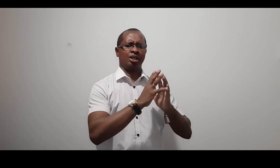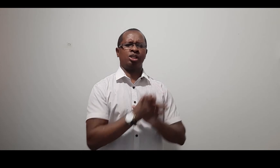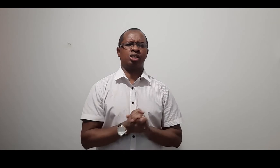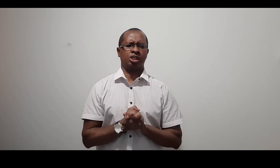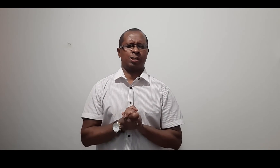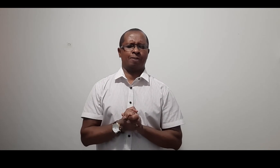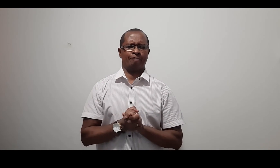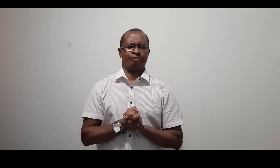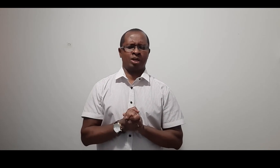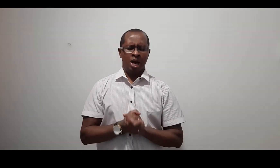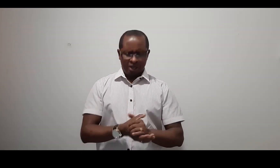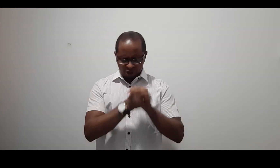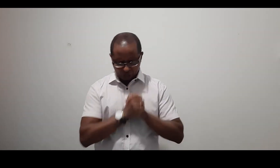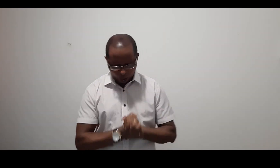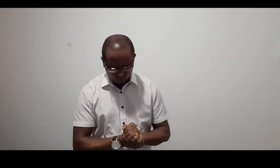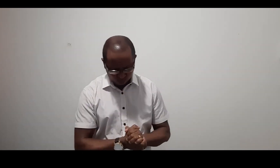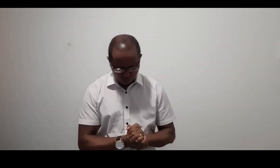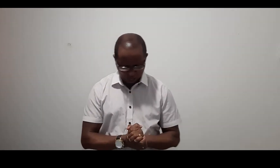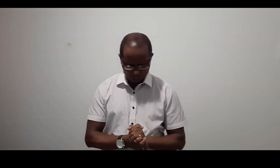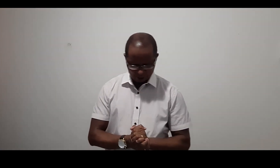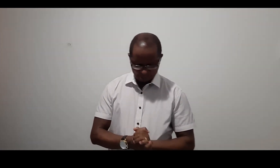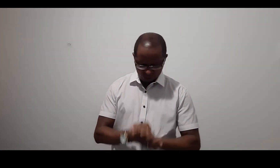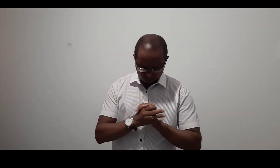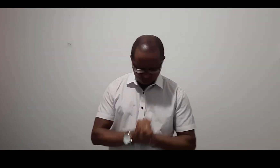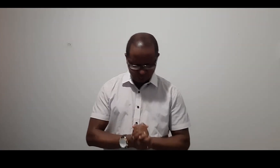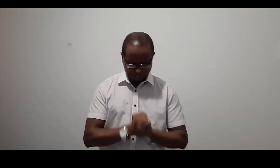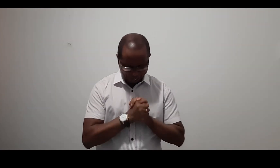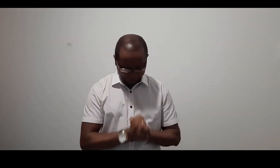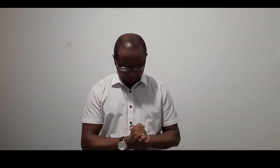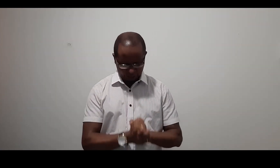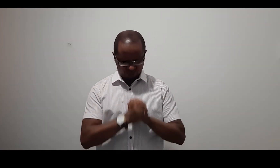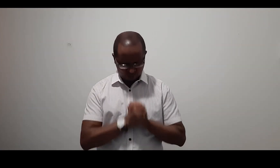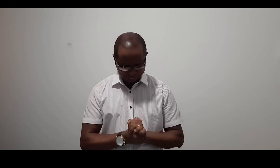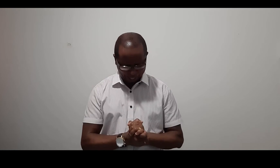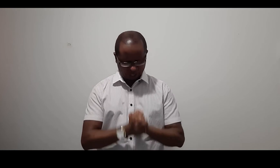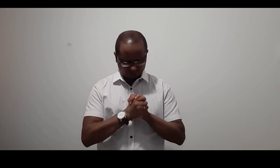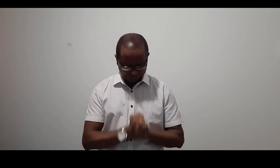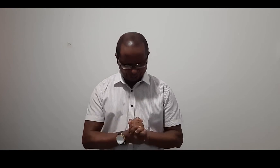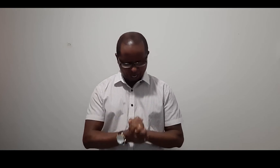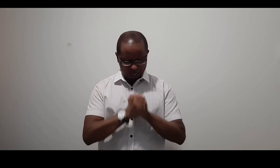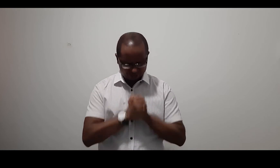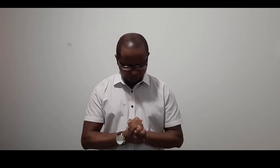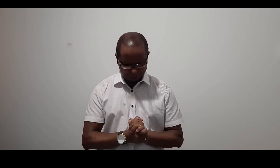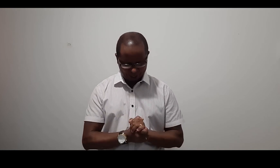sy ny sisa, nefa ao koa ny vola, ny arena, ny voninahitra, ny freareana, ny fanamarina